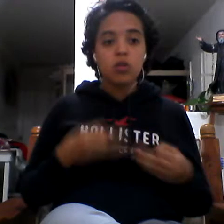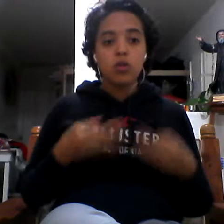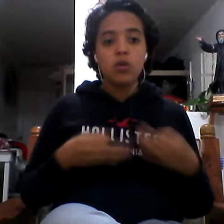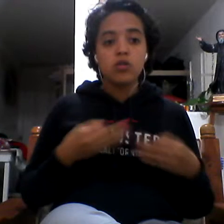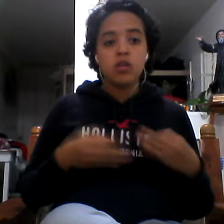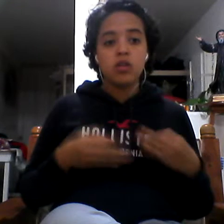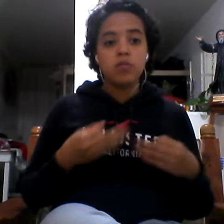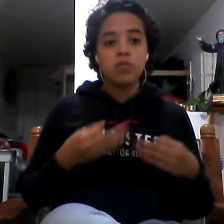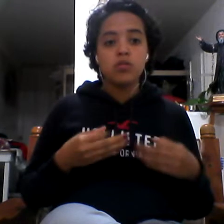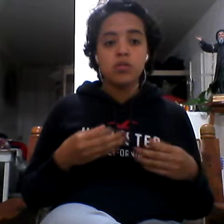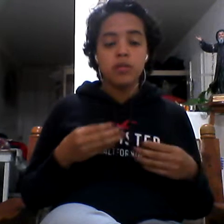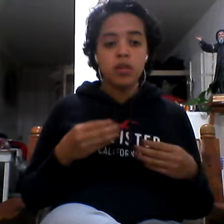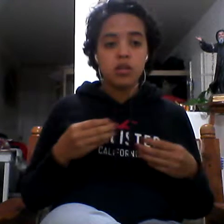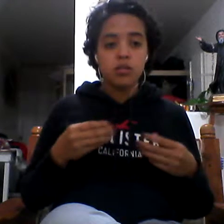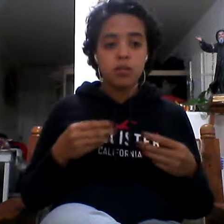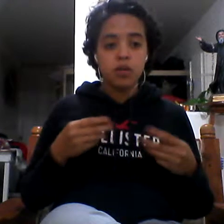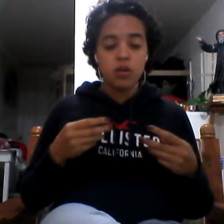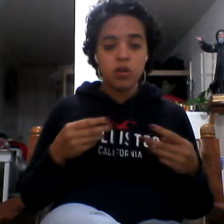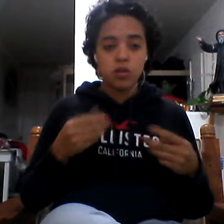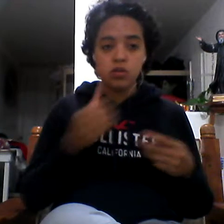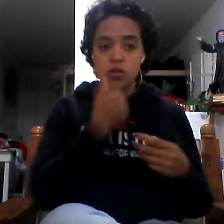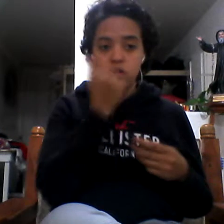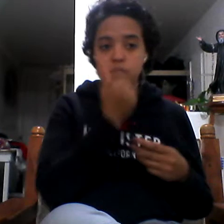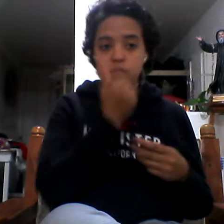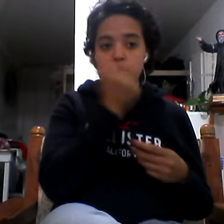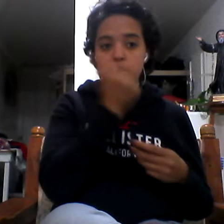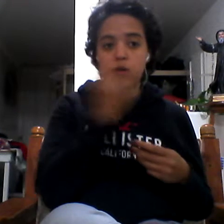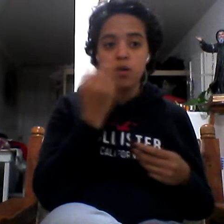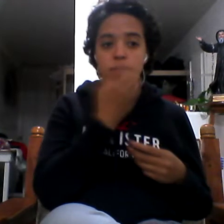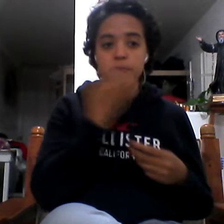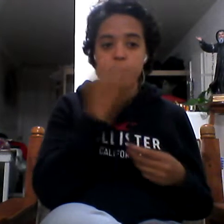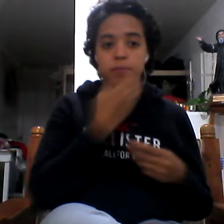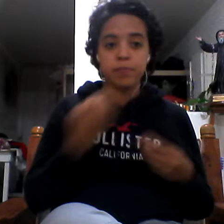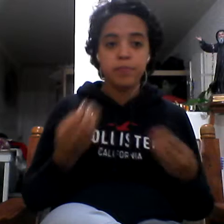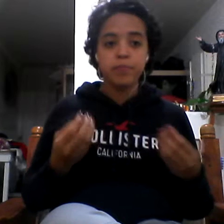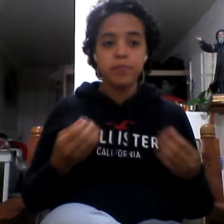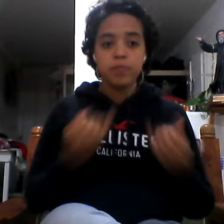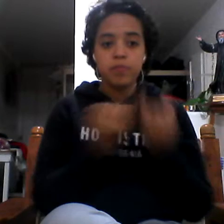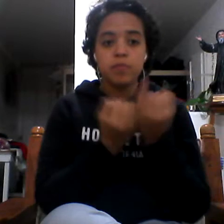Todos los alumnos deben de recibir una educación por igual,